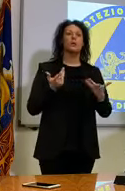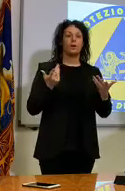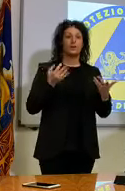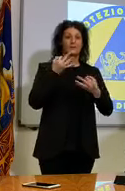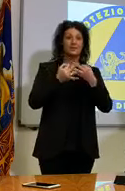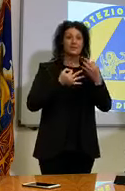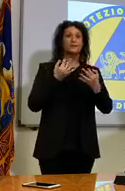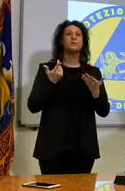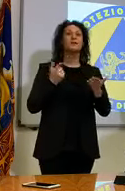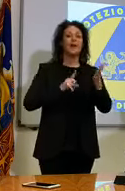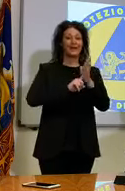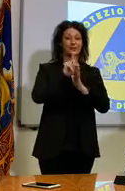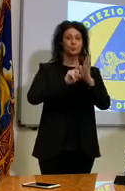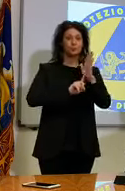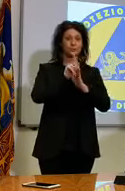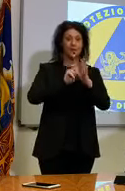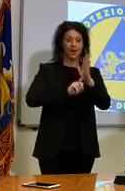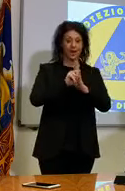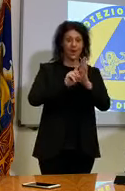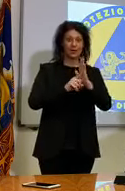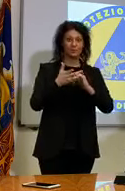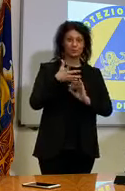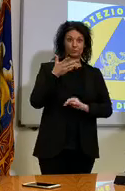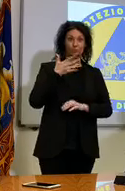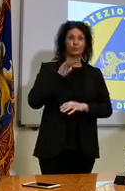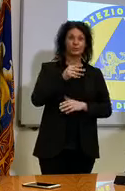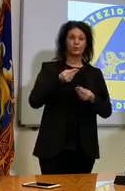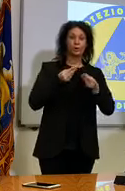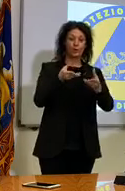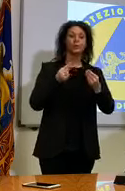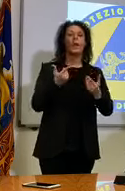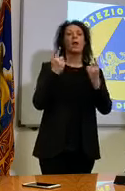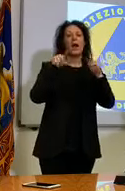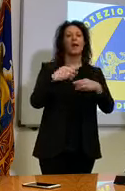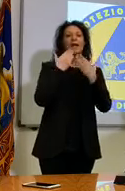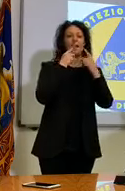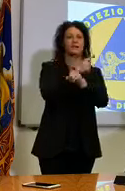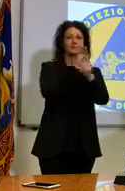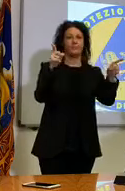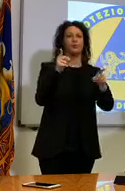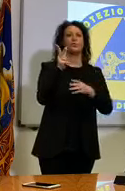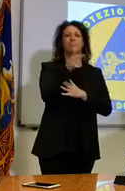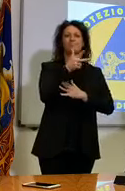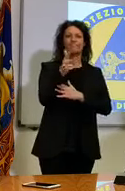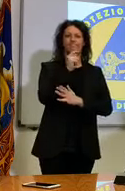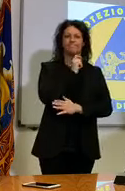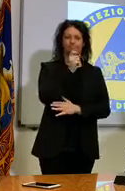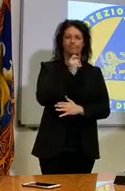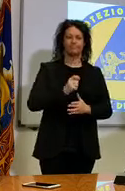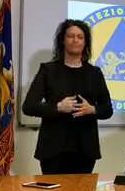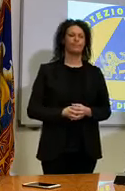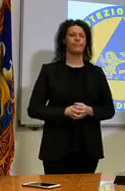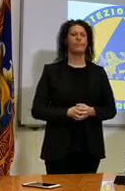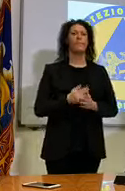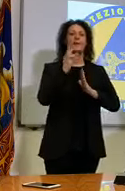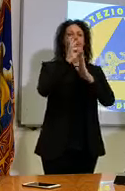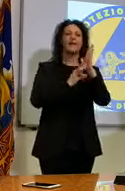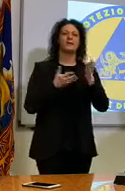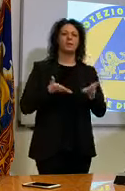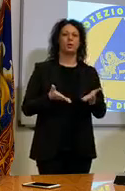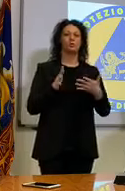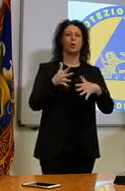risultati che possiamo citare quotidianamente lo dobbiamo anche a voi. E per darvi i dati di oggi, siamo arrivati ormai